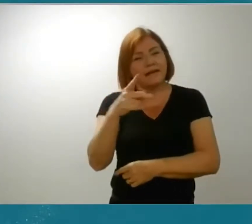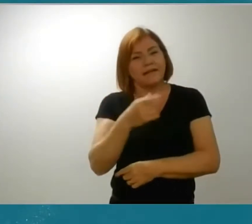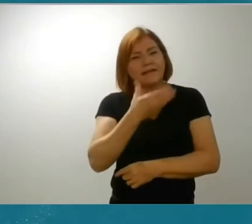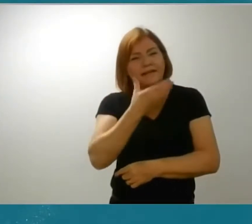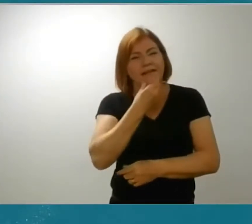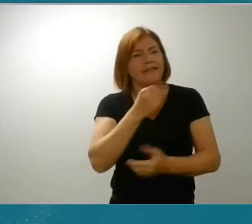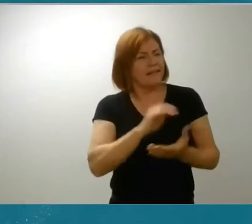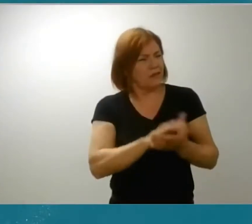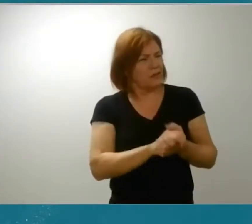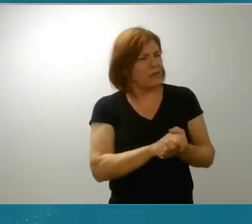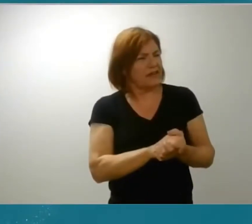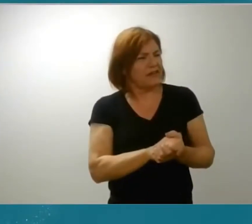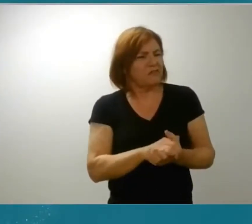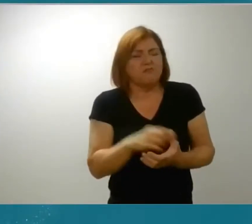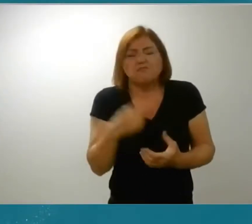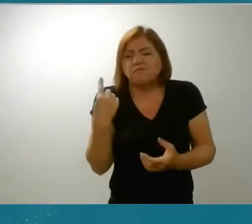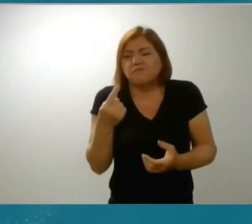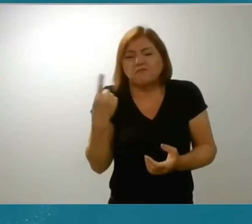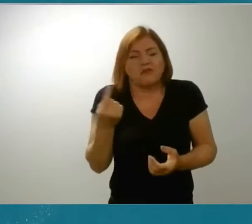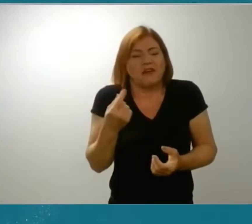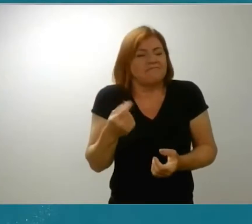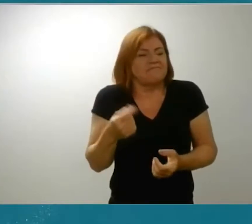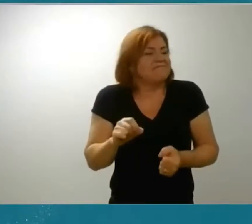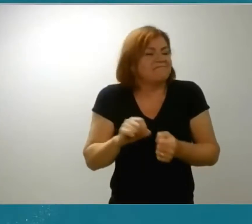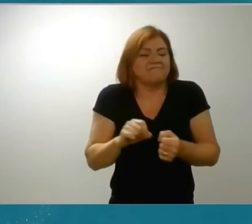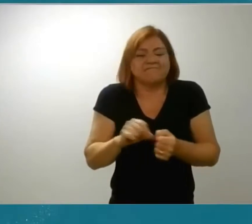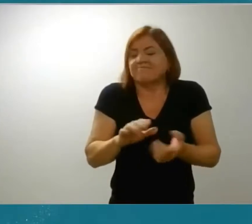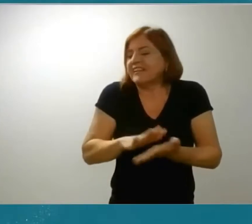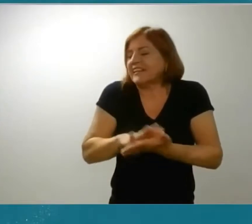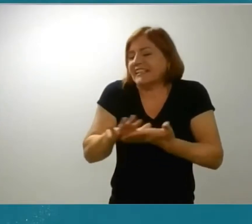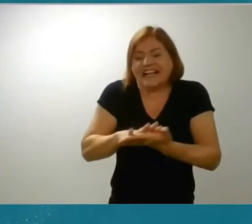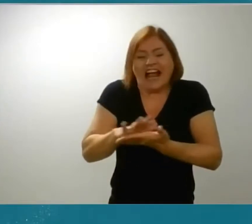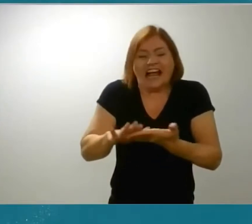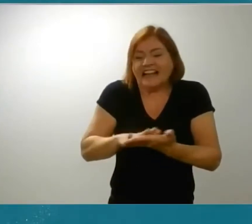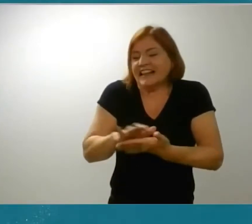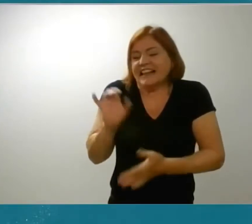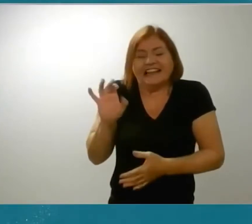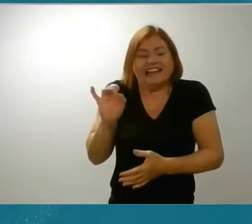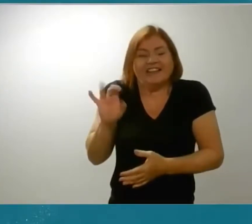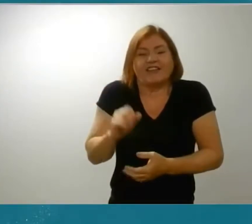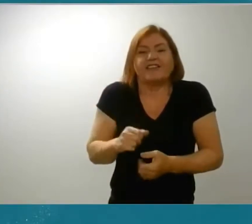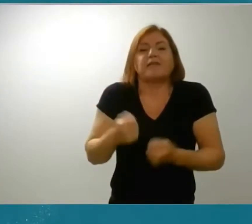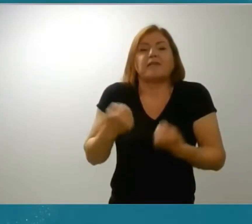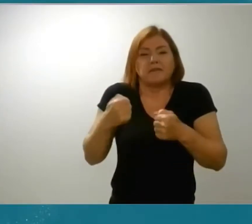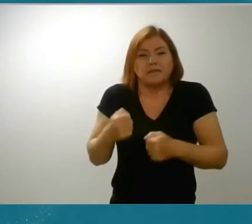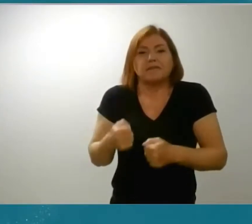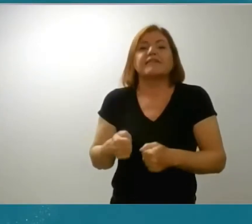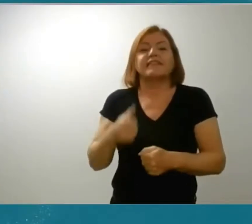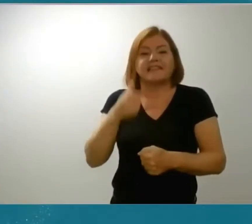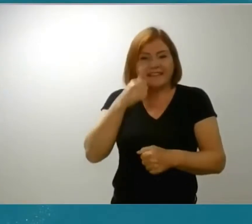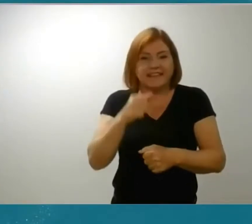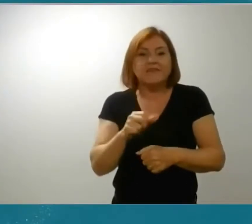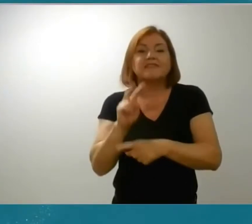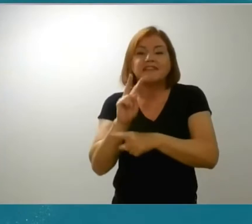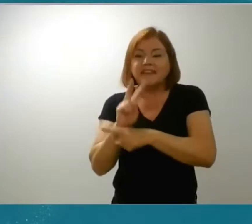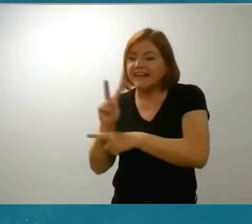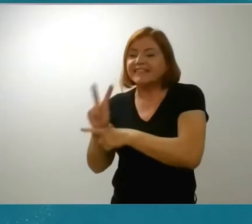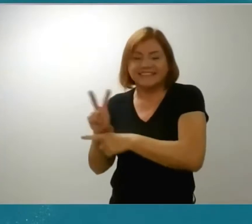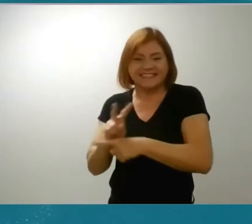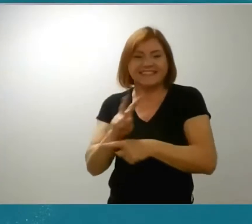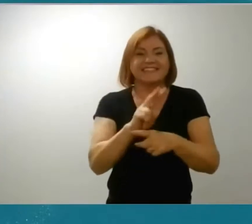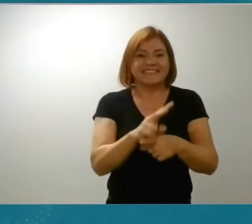virar nesse mundo. Ele precisa de sua ajuda. É ou não é? Quem aqui concorda? As mulheres, quem aqui concorda?